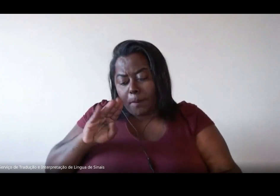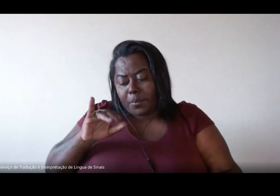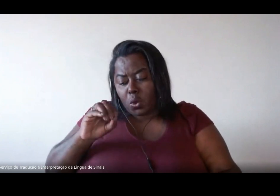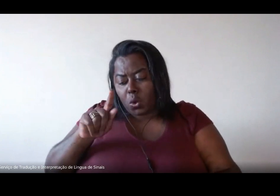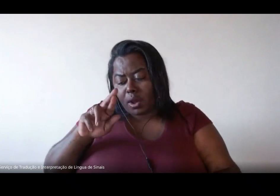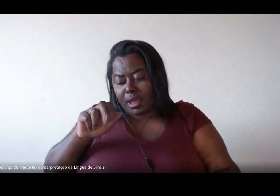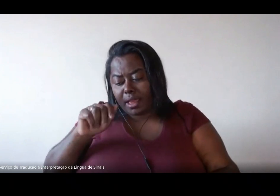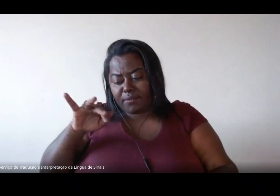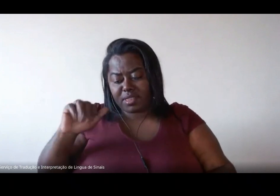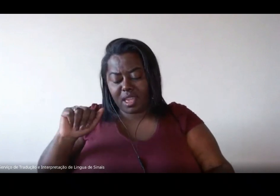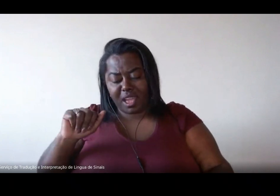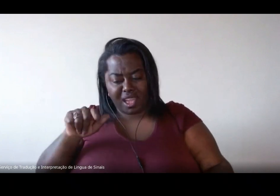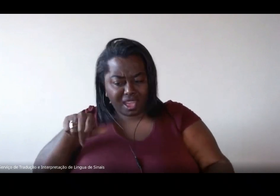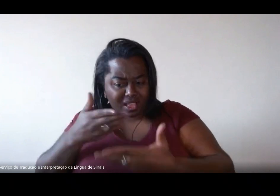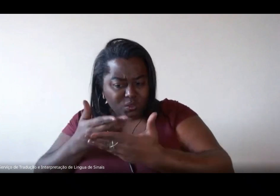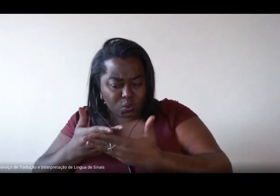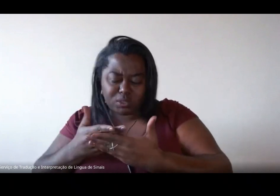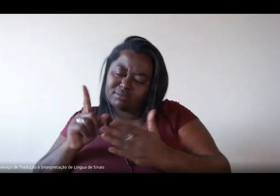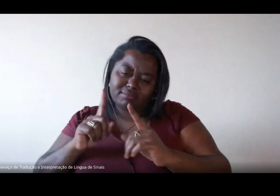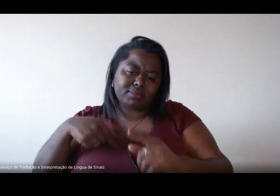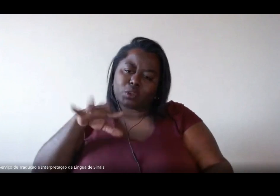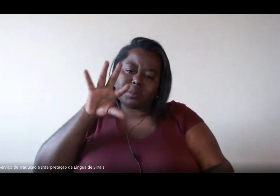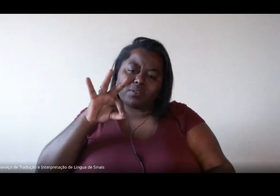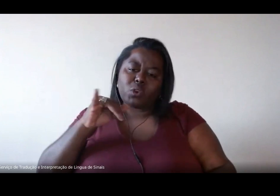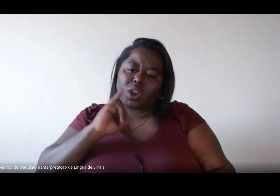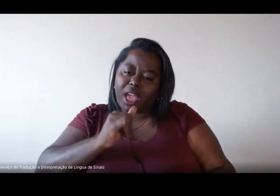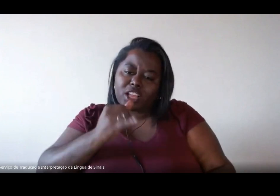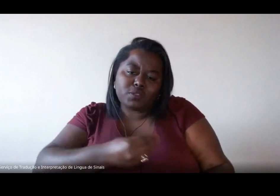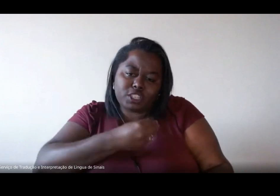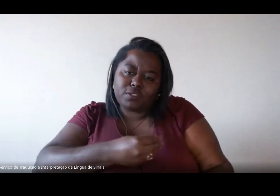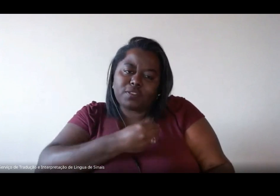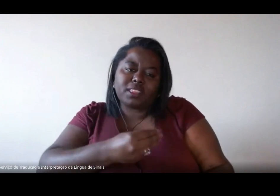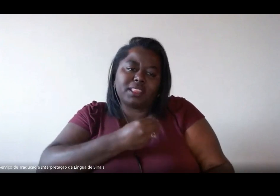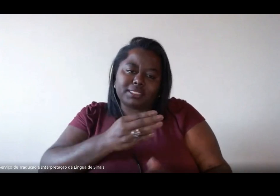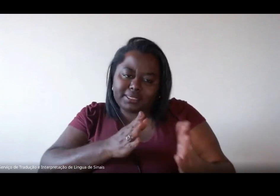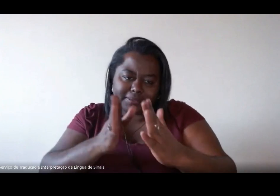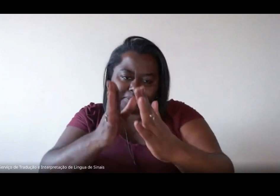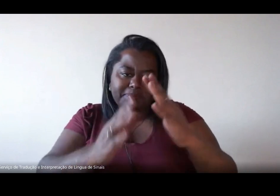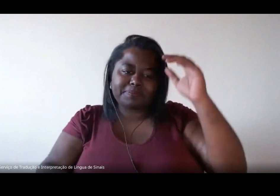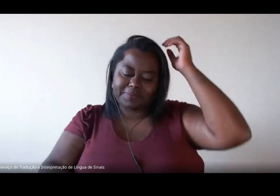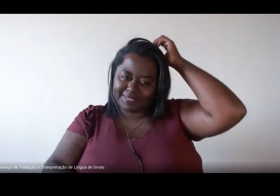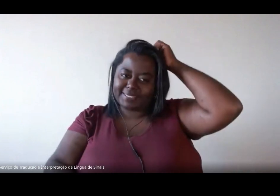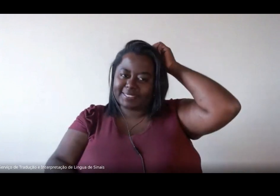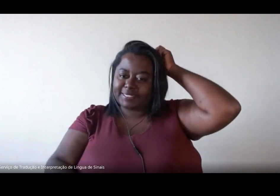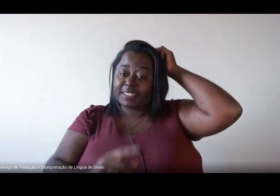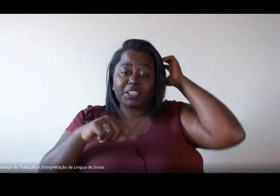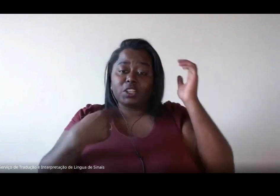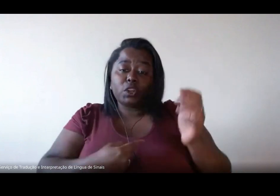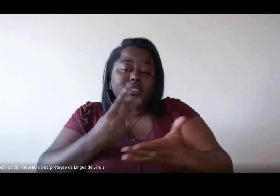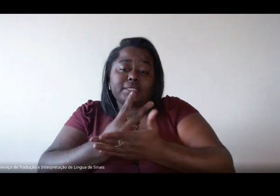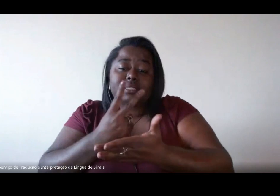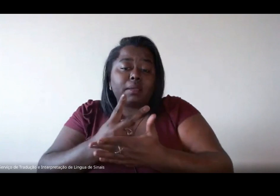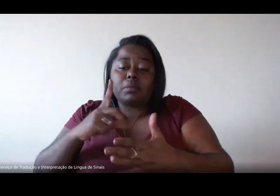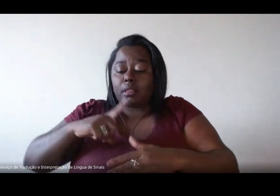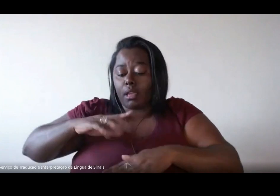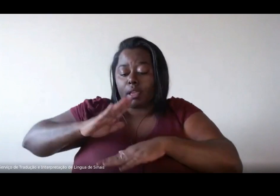autobiografia como estudos. Eu prefiro a narrativa de vida, que vai pegando segmentos e tal, né? Porque